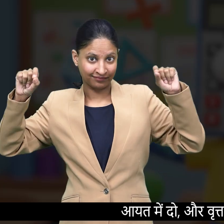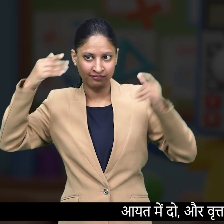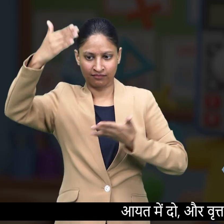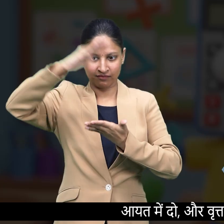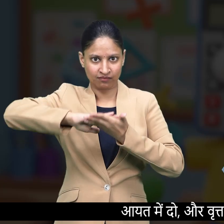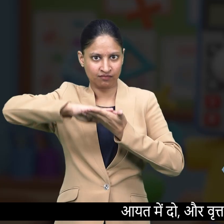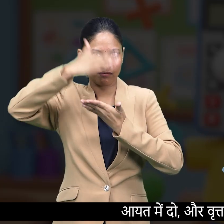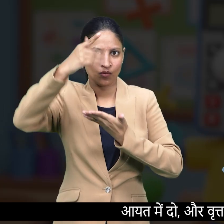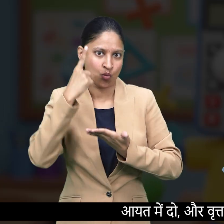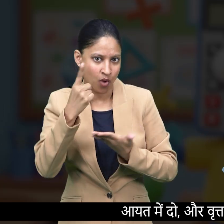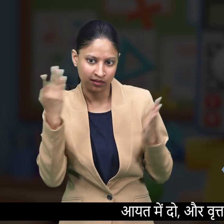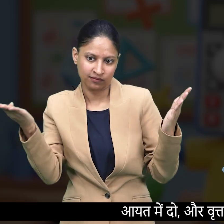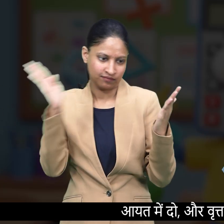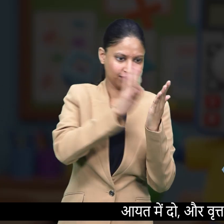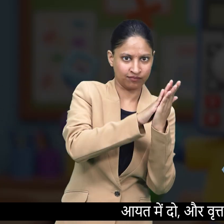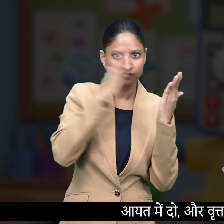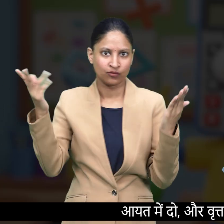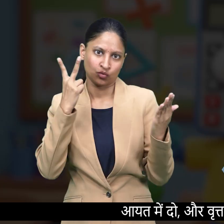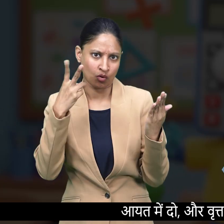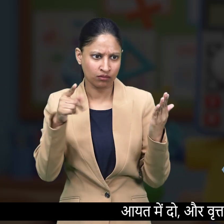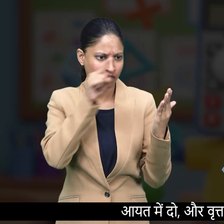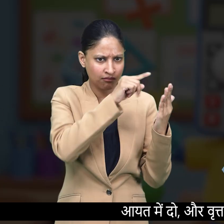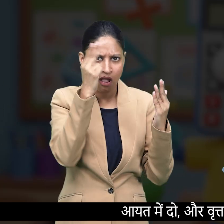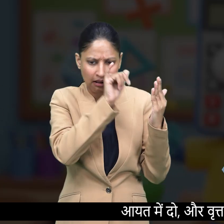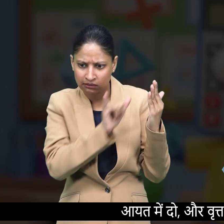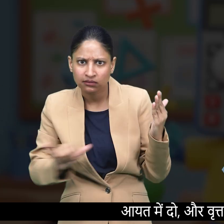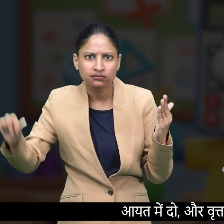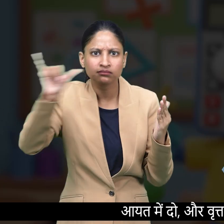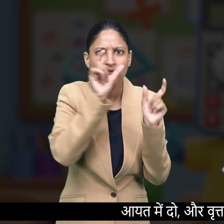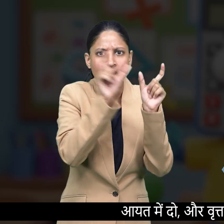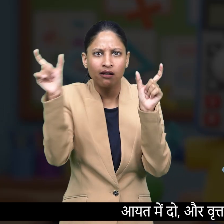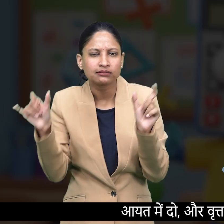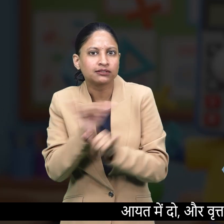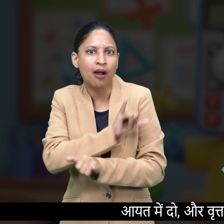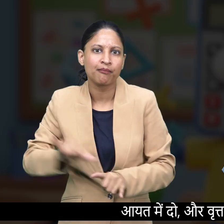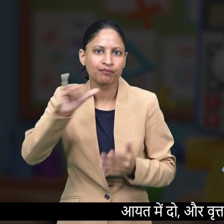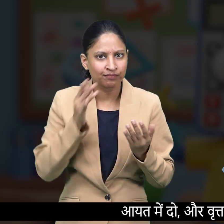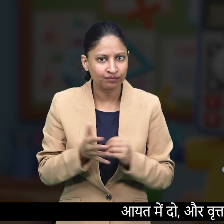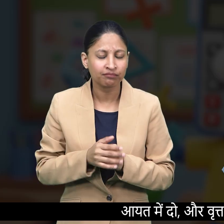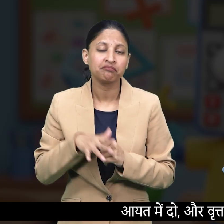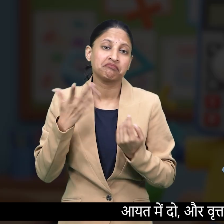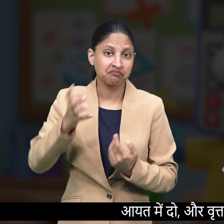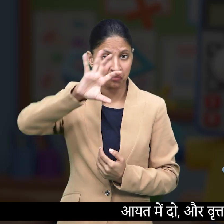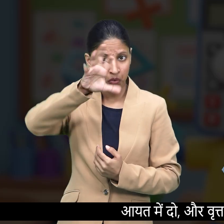आयत में 2 और वृत्त में कई। यह पूर्णतः सममित है।